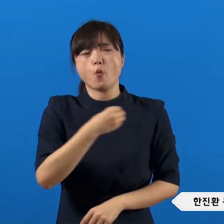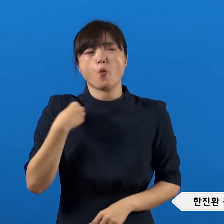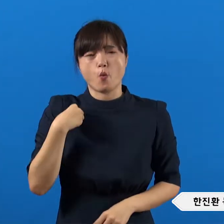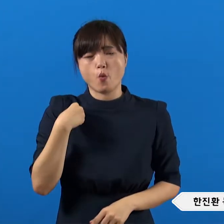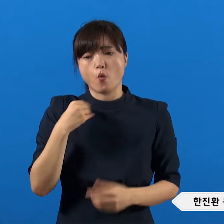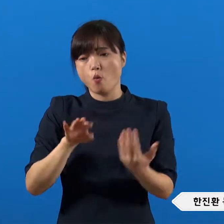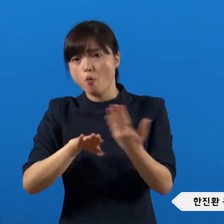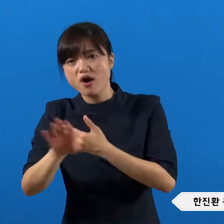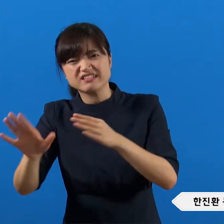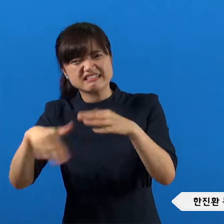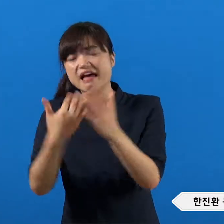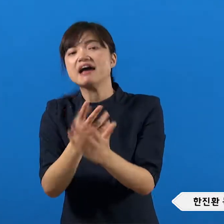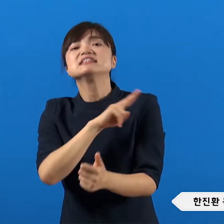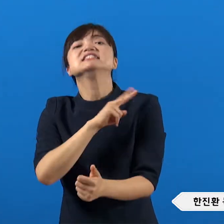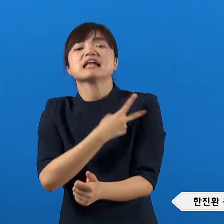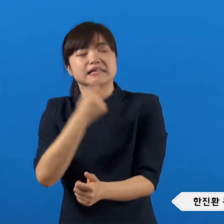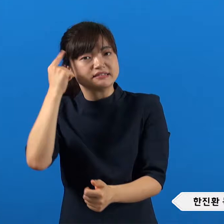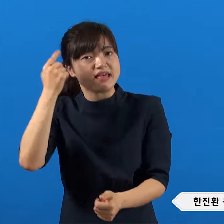이단 취급을 합니다.